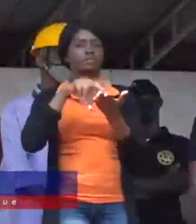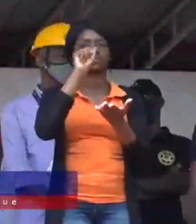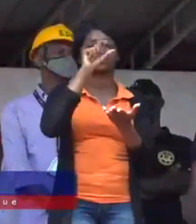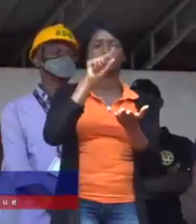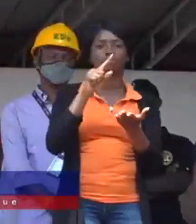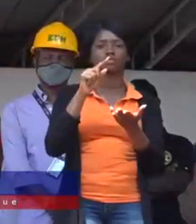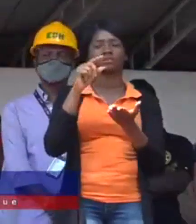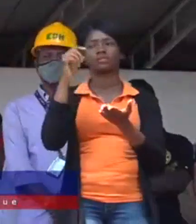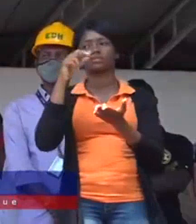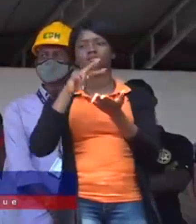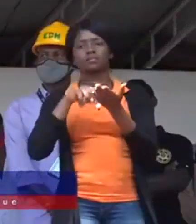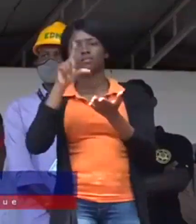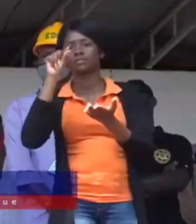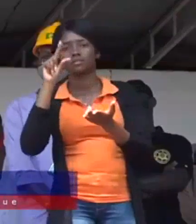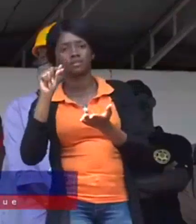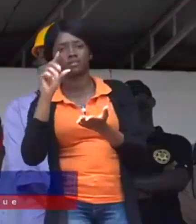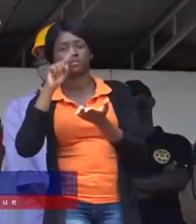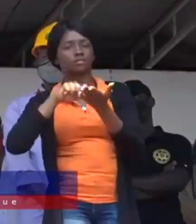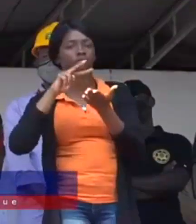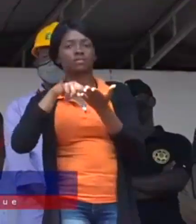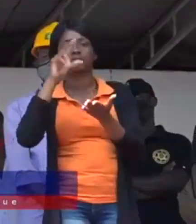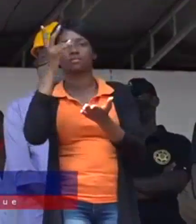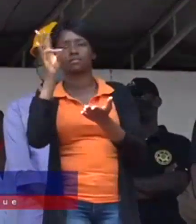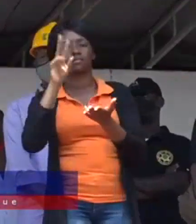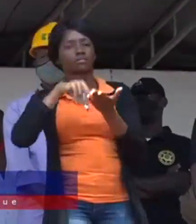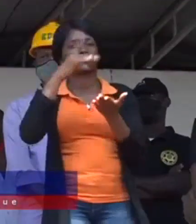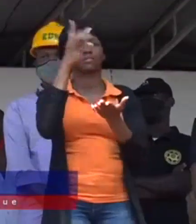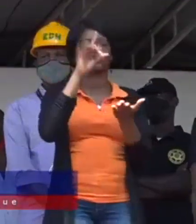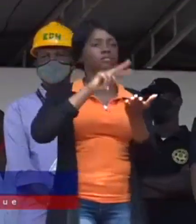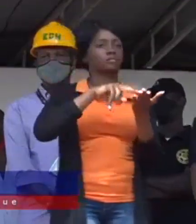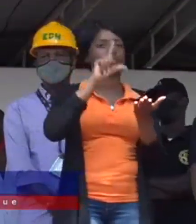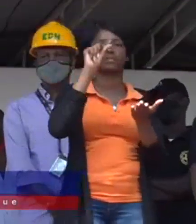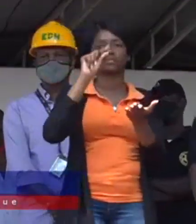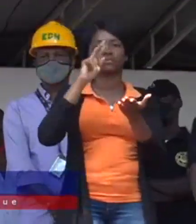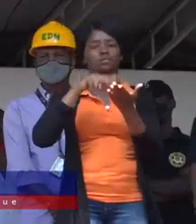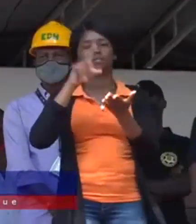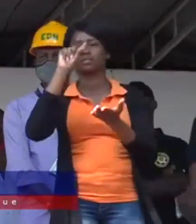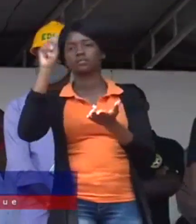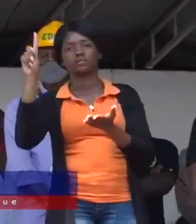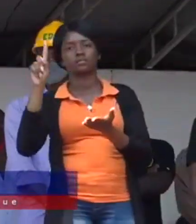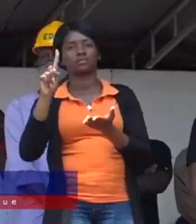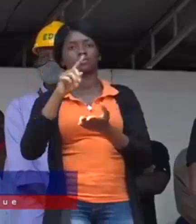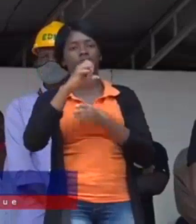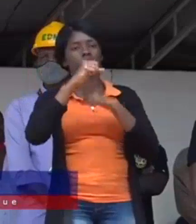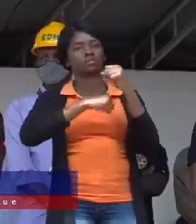2016, 10 ans, 2017, 2018, 2019, 2020, 2021, 15 ans central ça fait